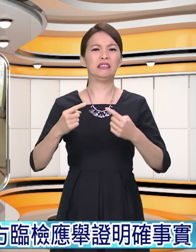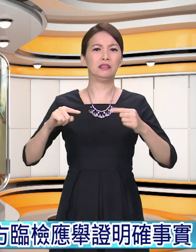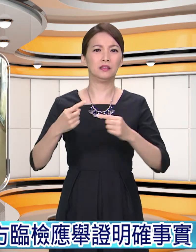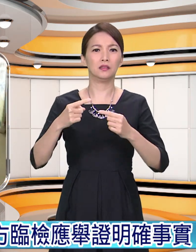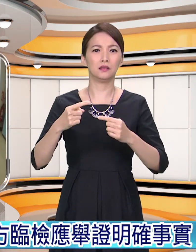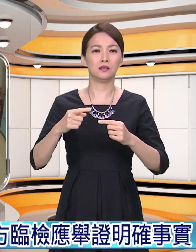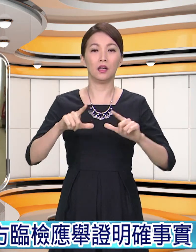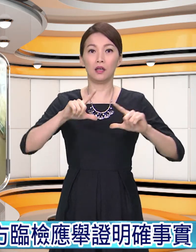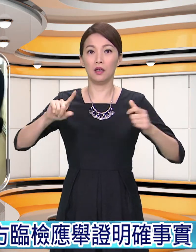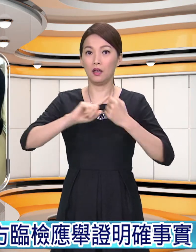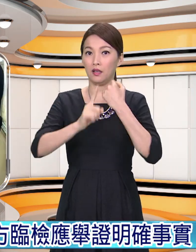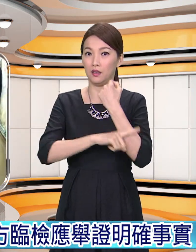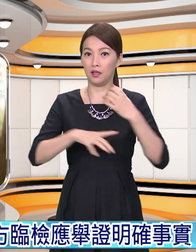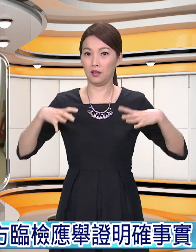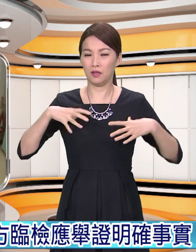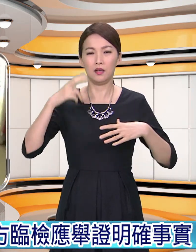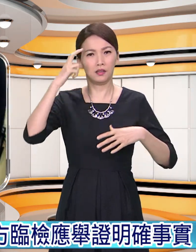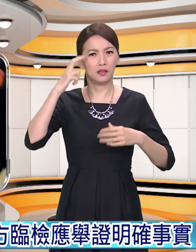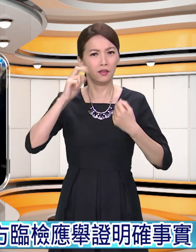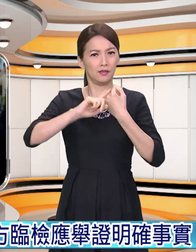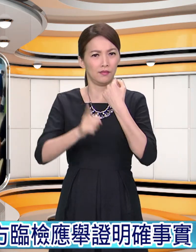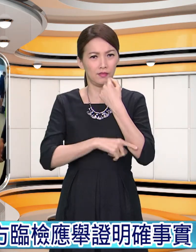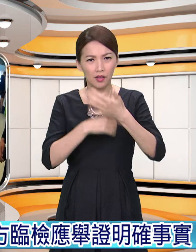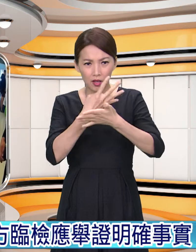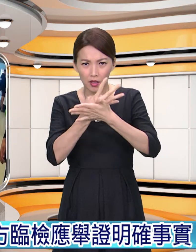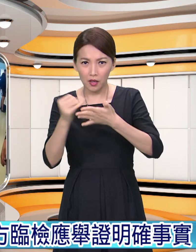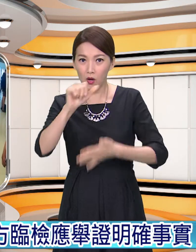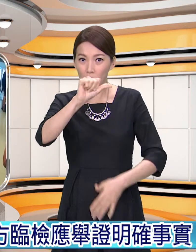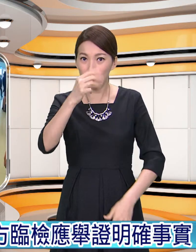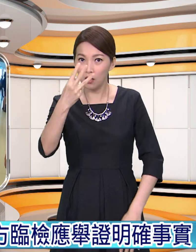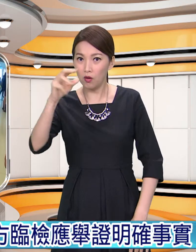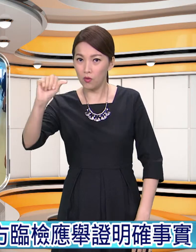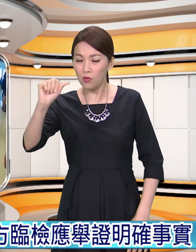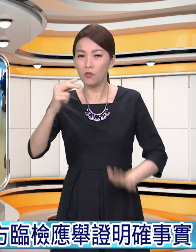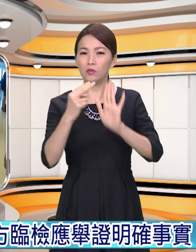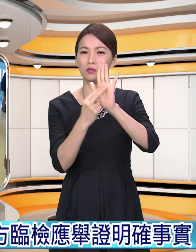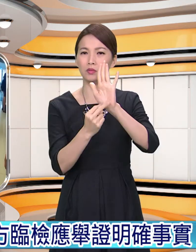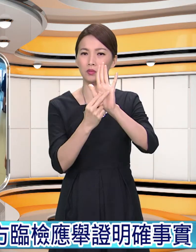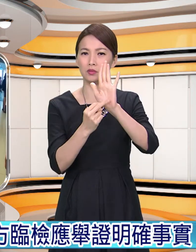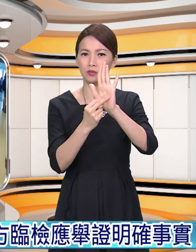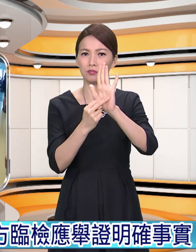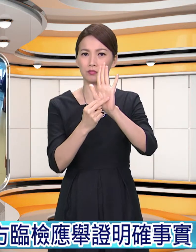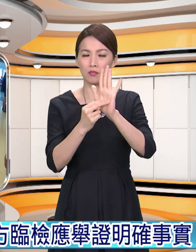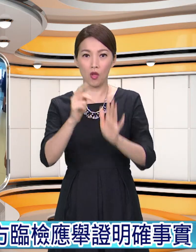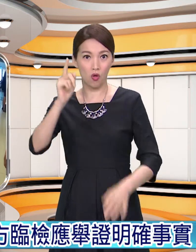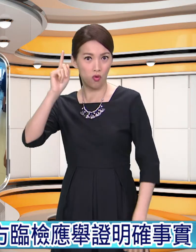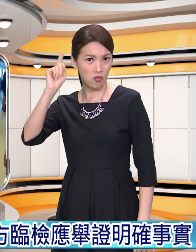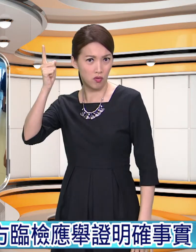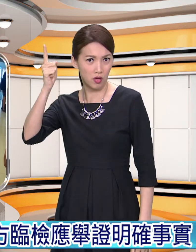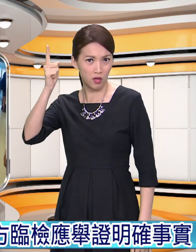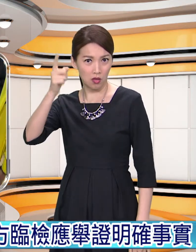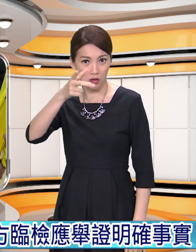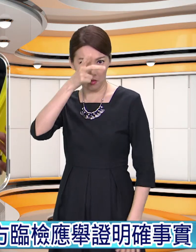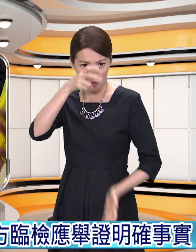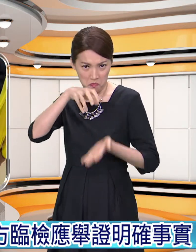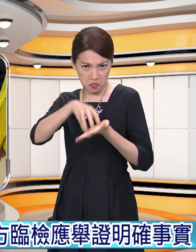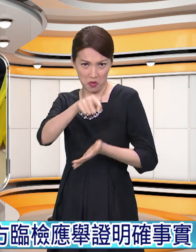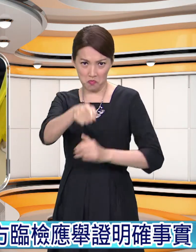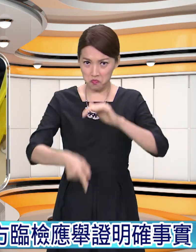字535号的解释，原警应该要举证明确的事实，证明